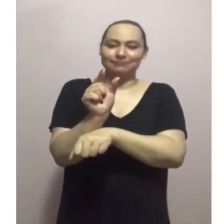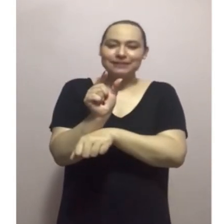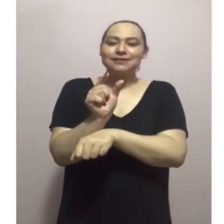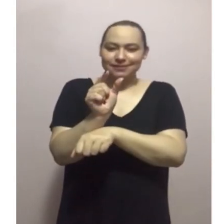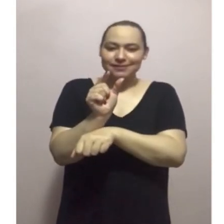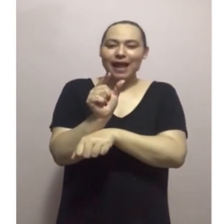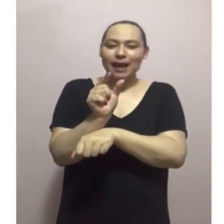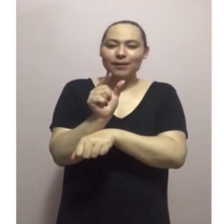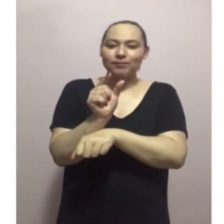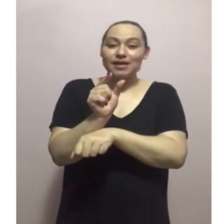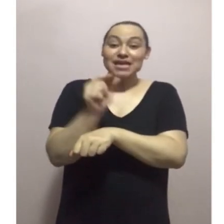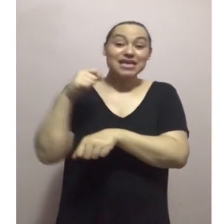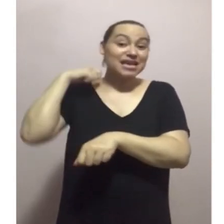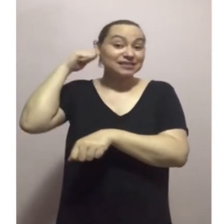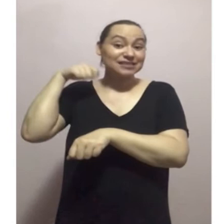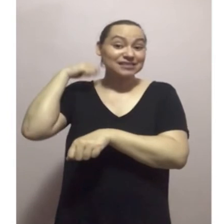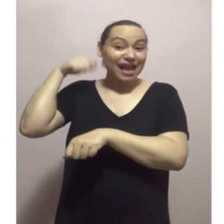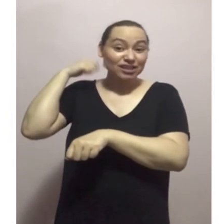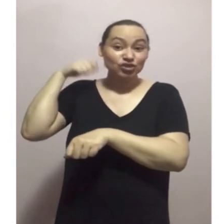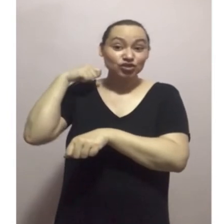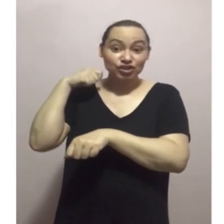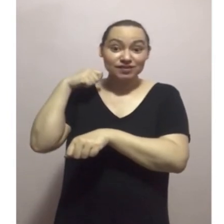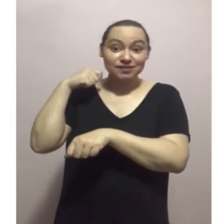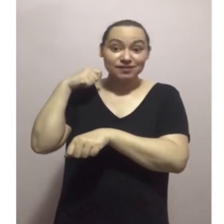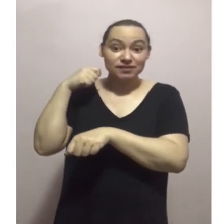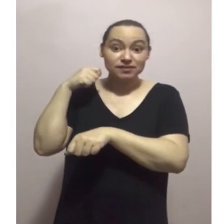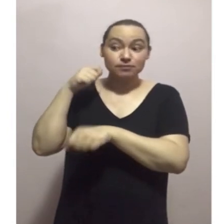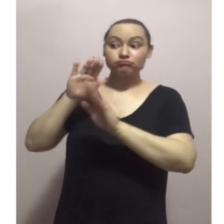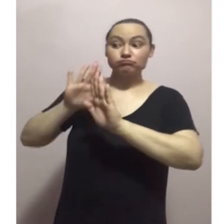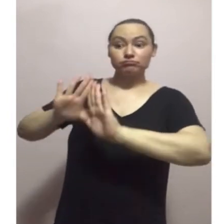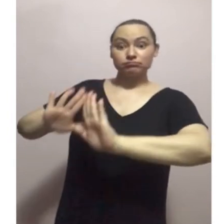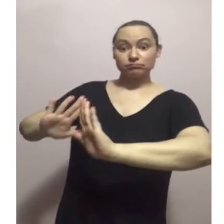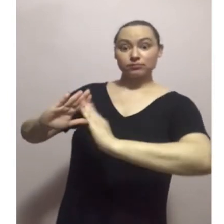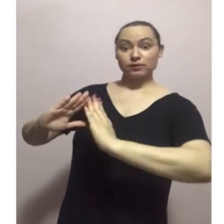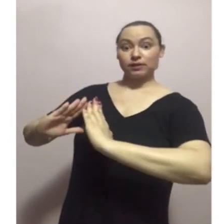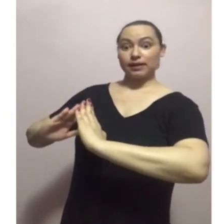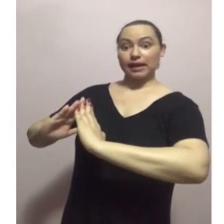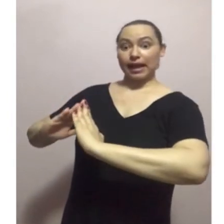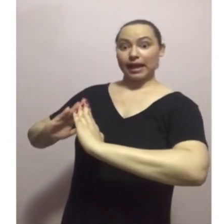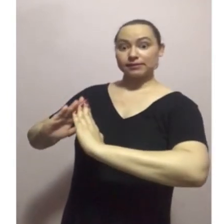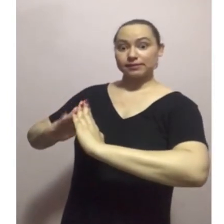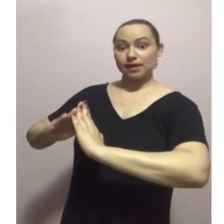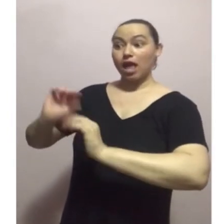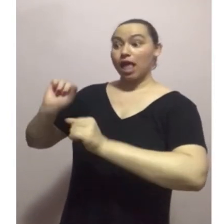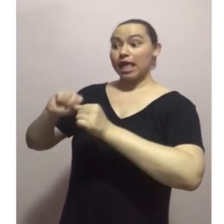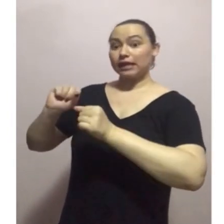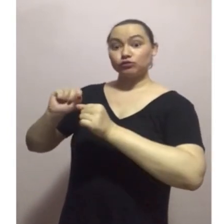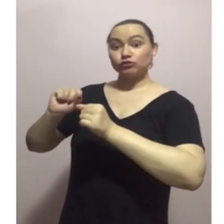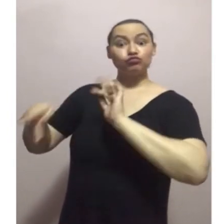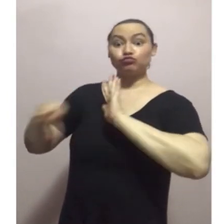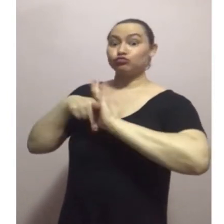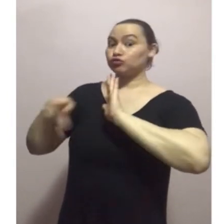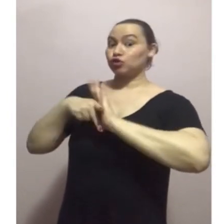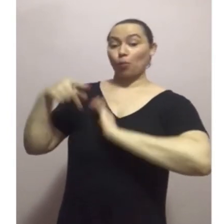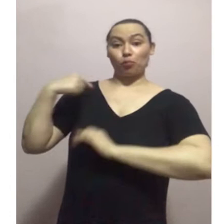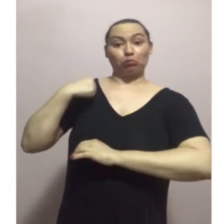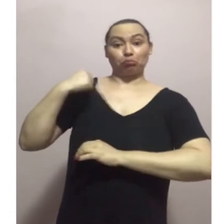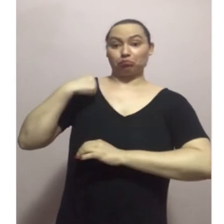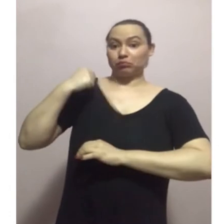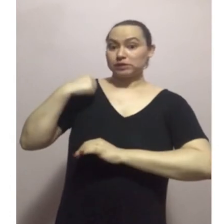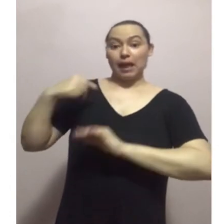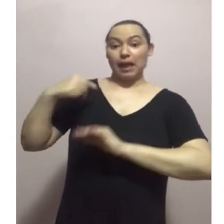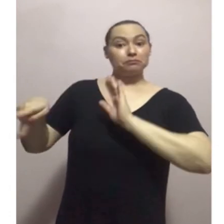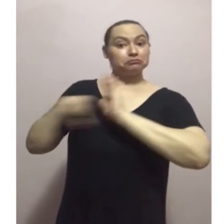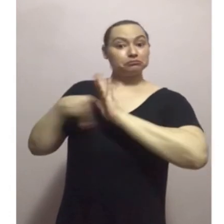instantânea, e esses artistas confinados fazem da sua casa o palco, do seu guarda-roupa o seu figurino, da